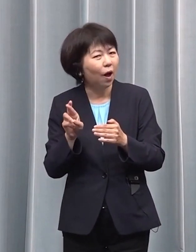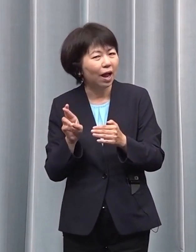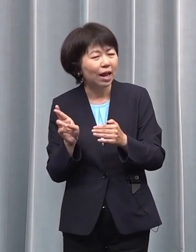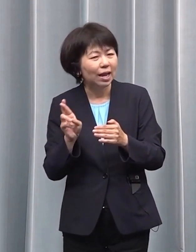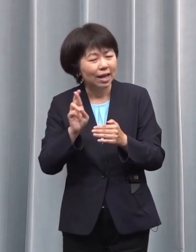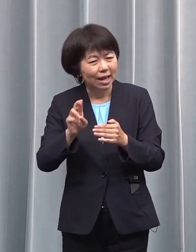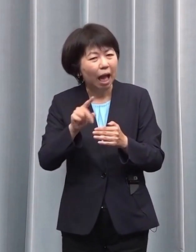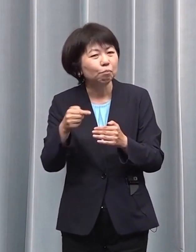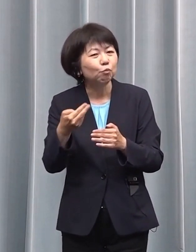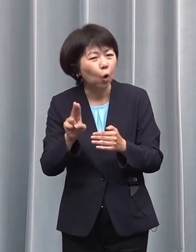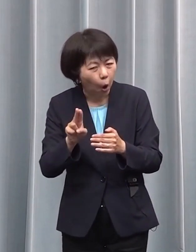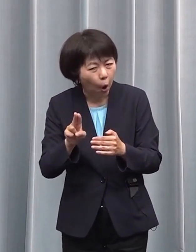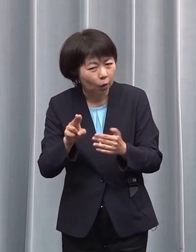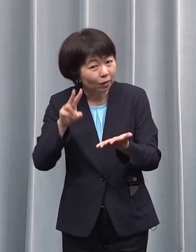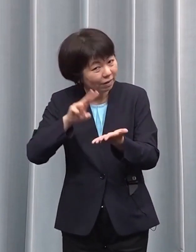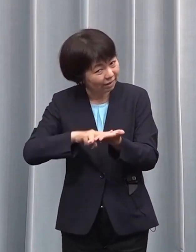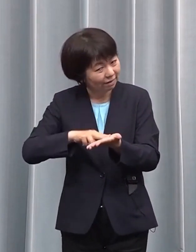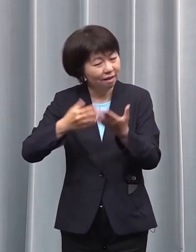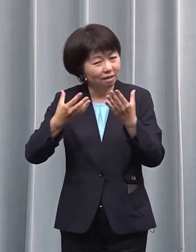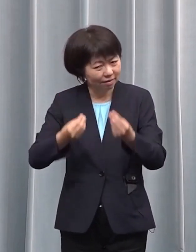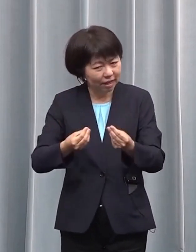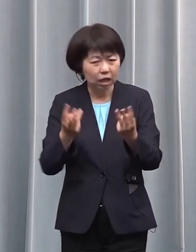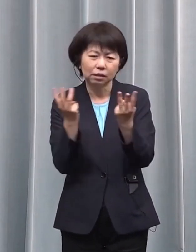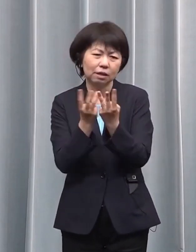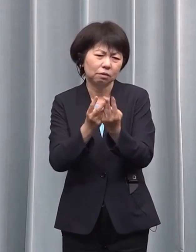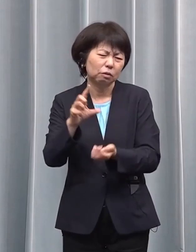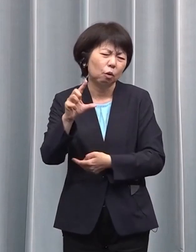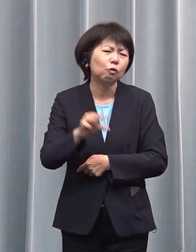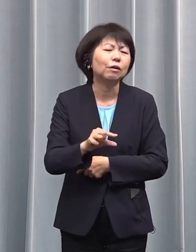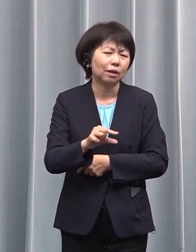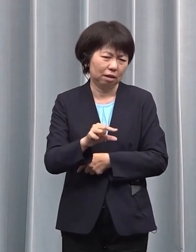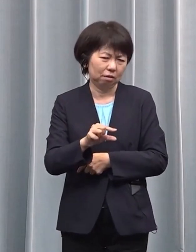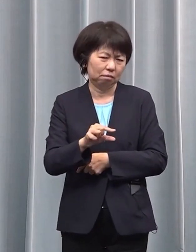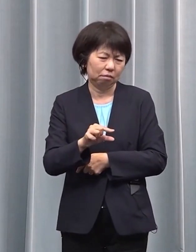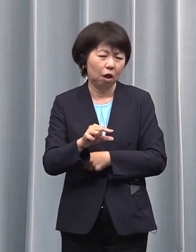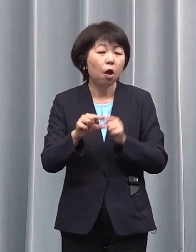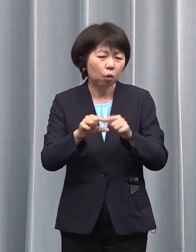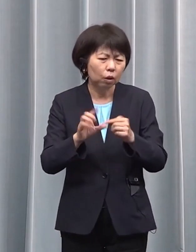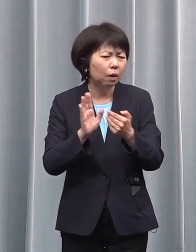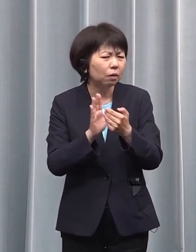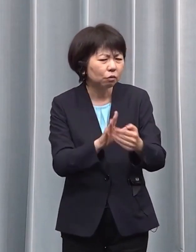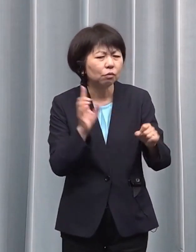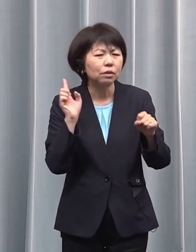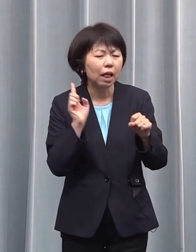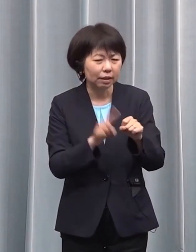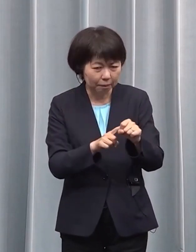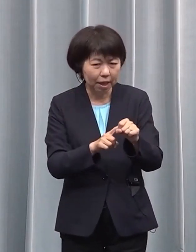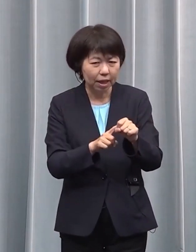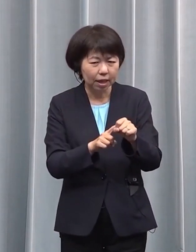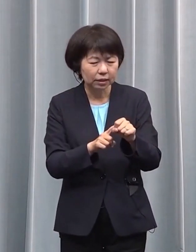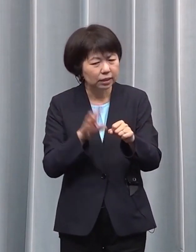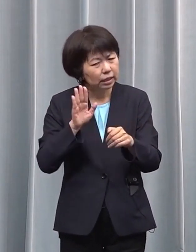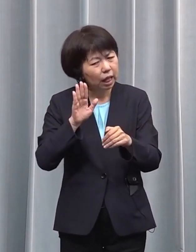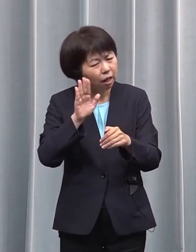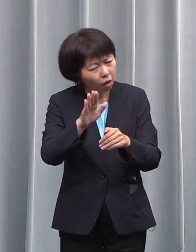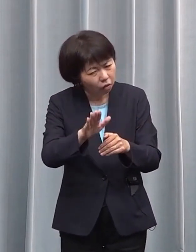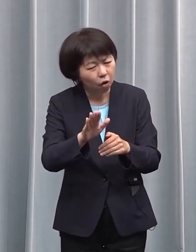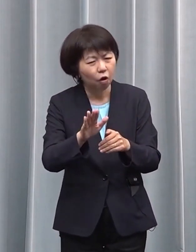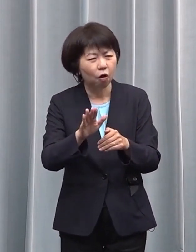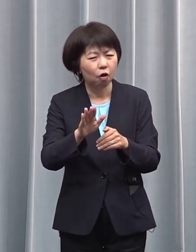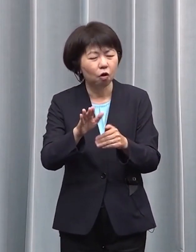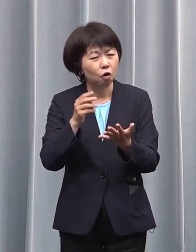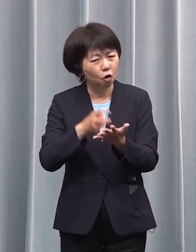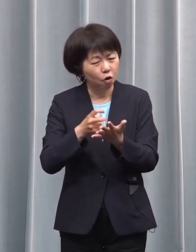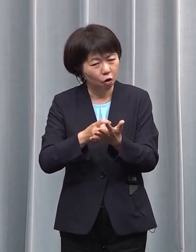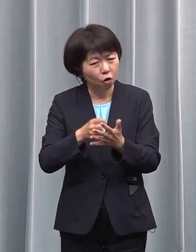ですね。でもじゃあ彼らはこれを排除したいがために今回の3回目以降認めないというものを作るとしたら、対象